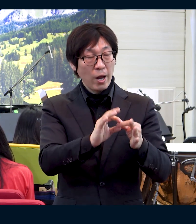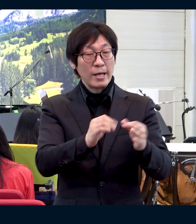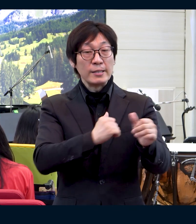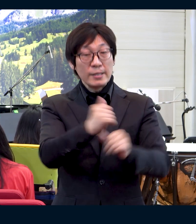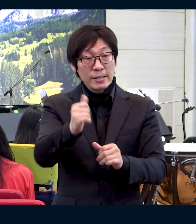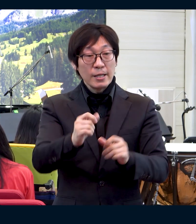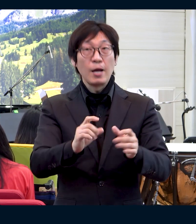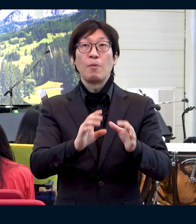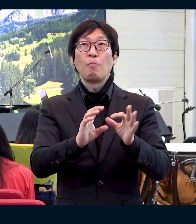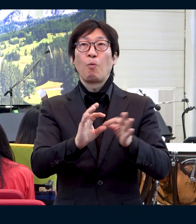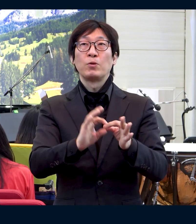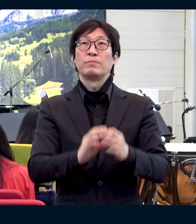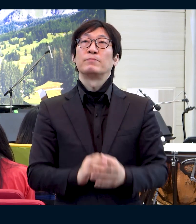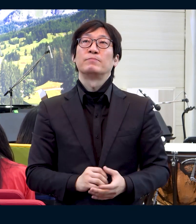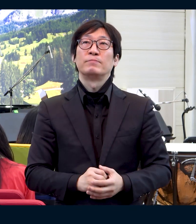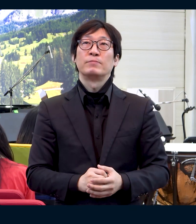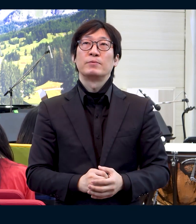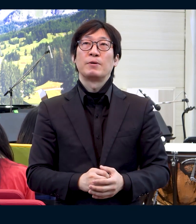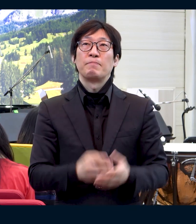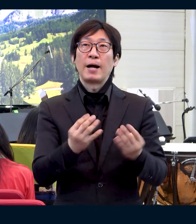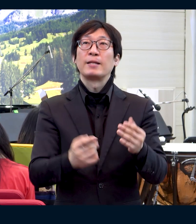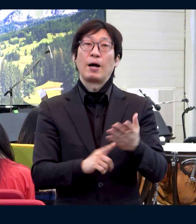이야기로 가득합니다.